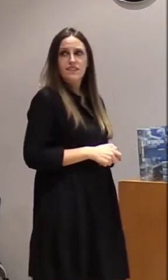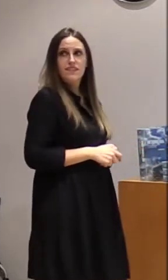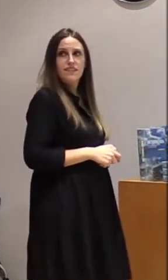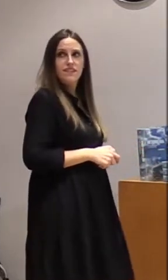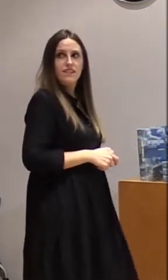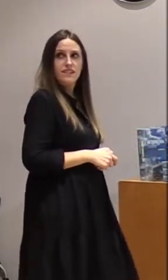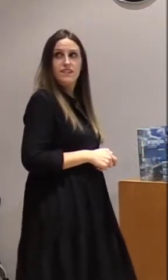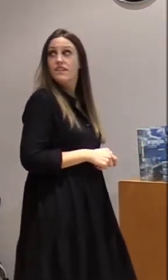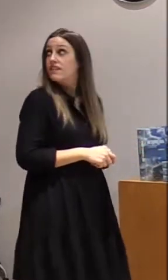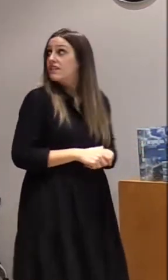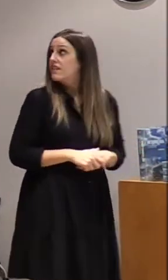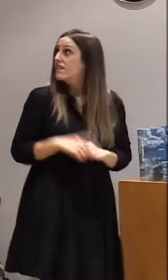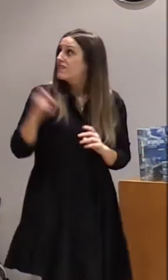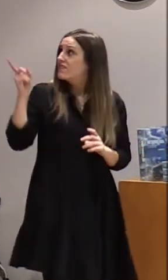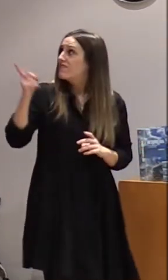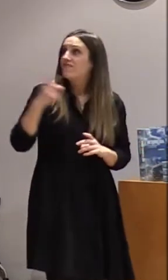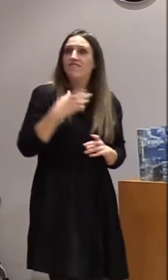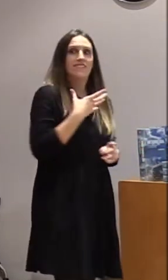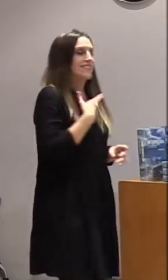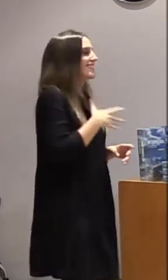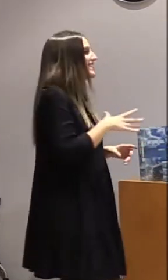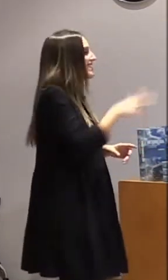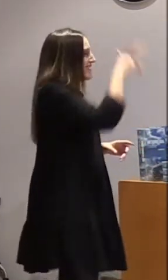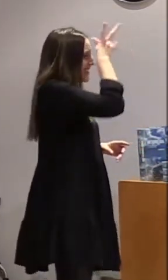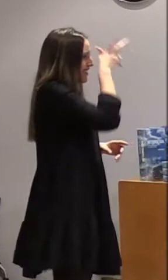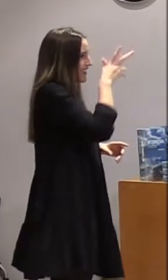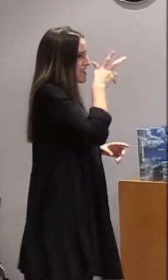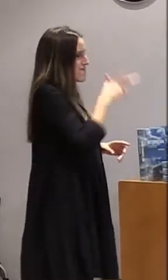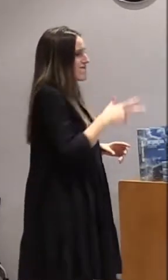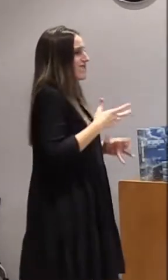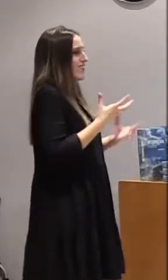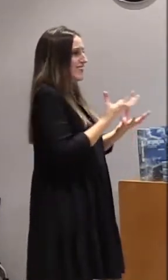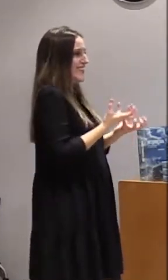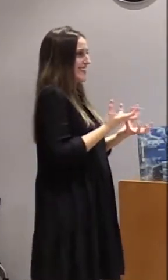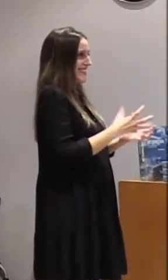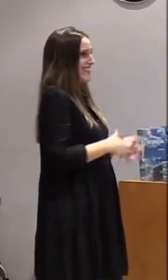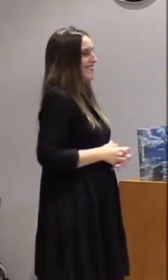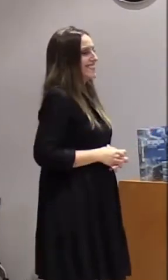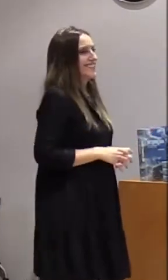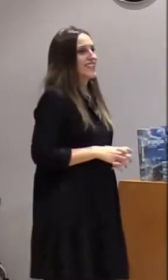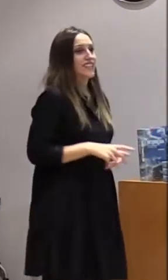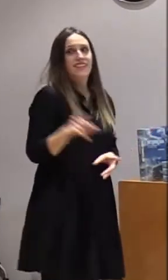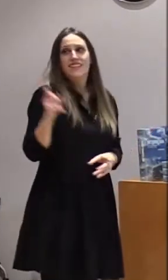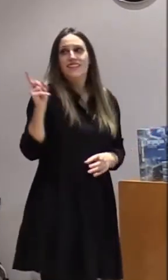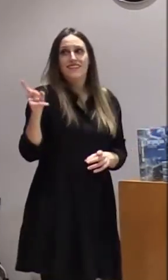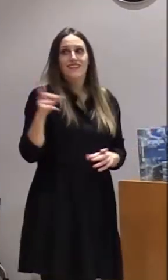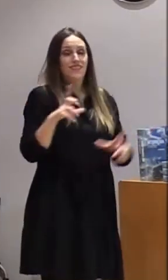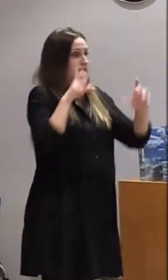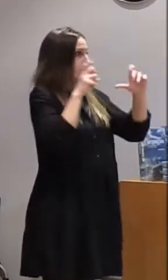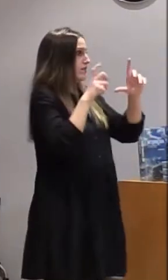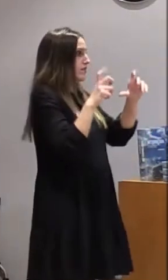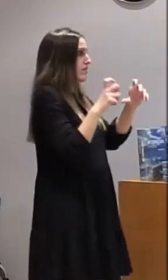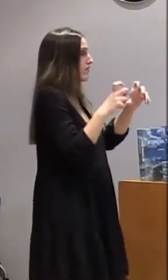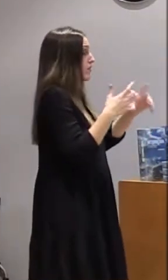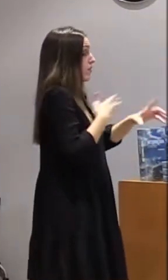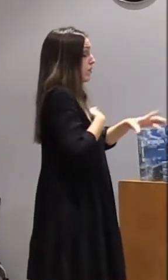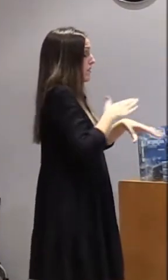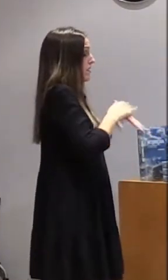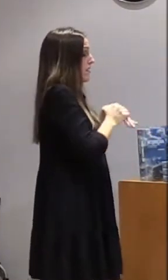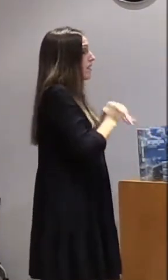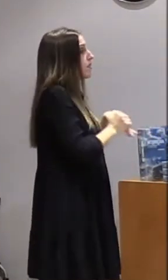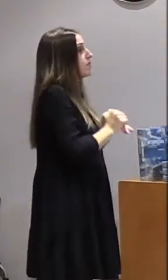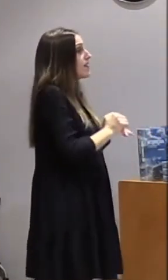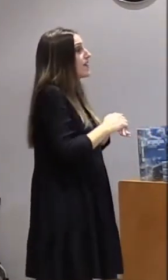Pues un pollazado, ¿no? Es evidente. Esta nube la fotografió hace ya muchos años un amigo mío que vive en el